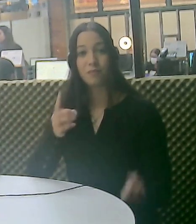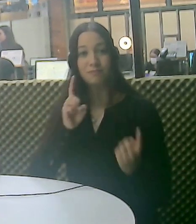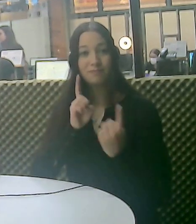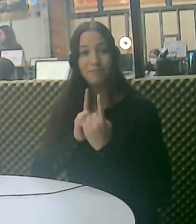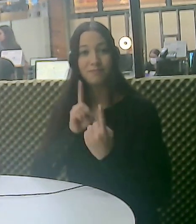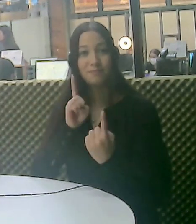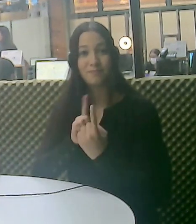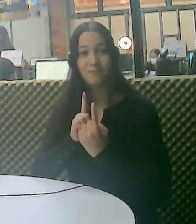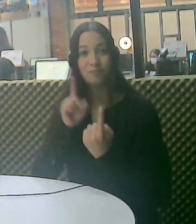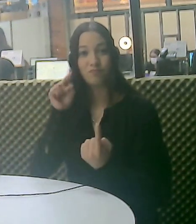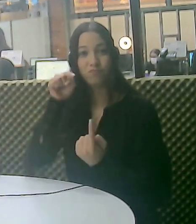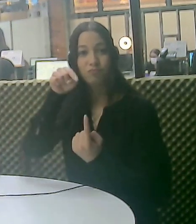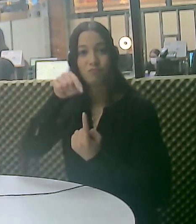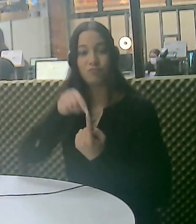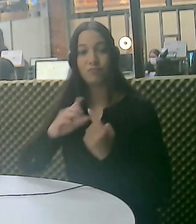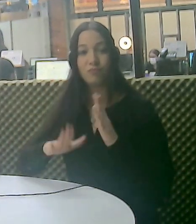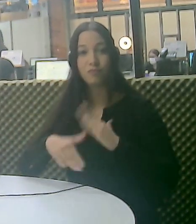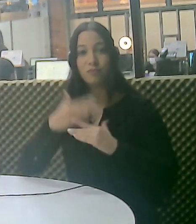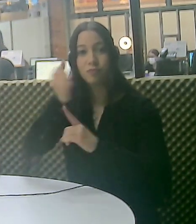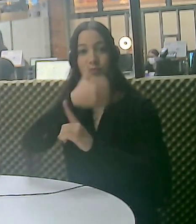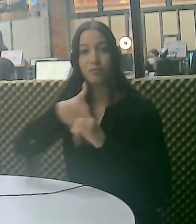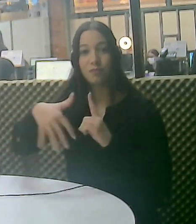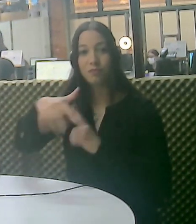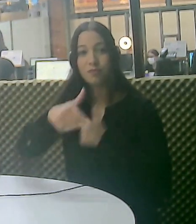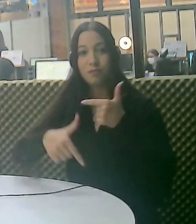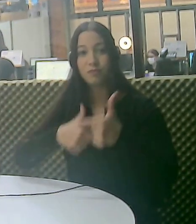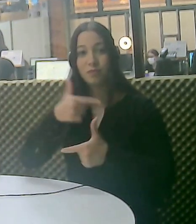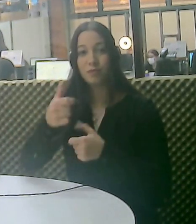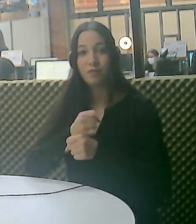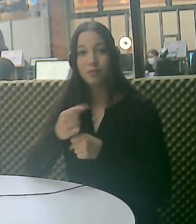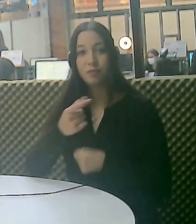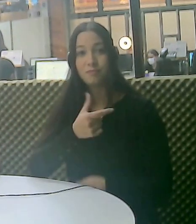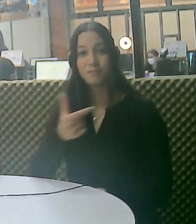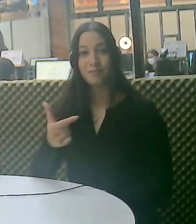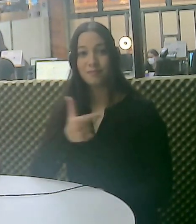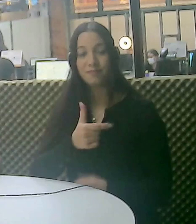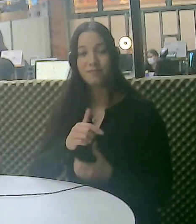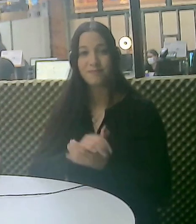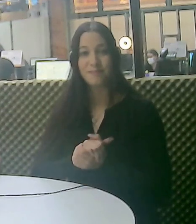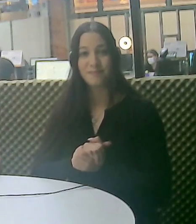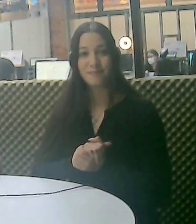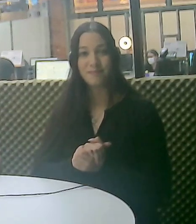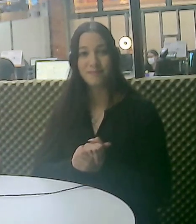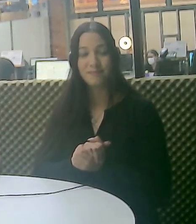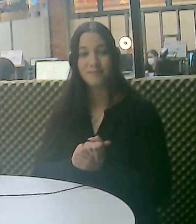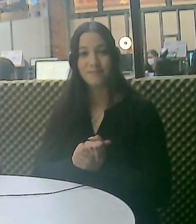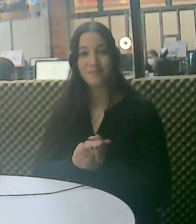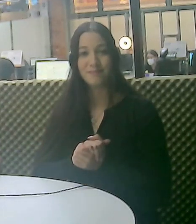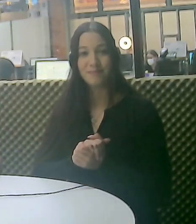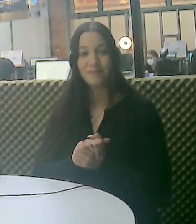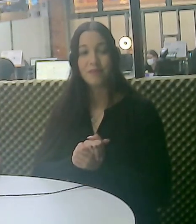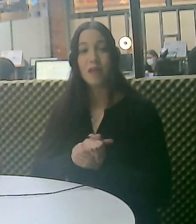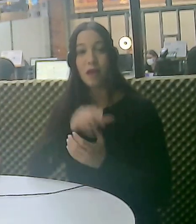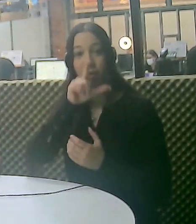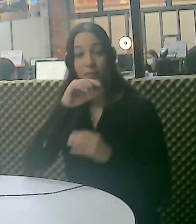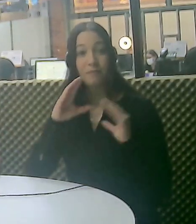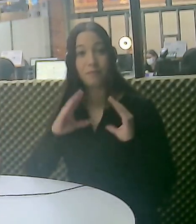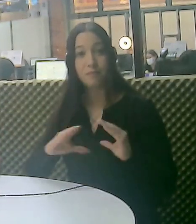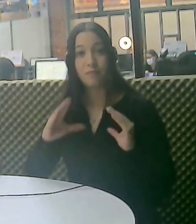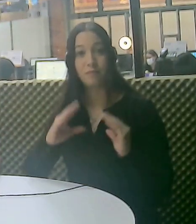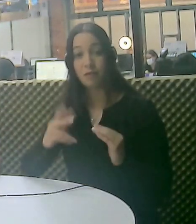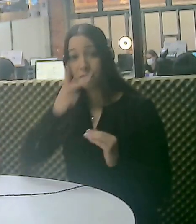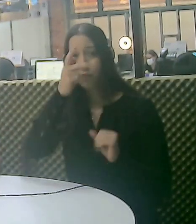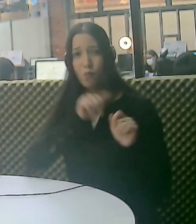atendimentos em prol do desenvolvimento social e trabalho em 2022. E ainda, movimento no Parque do Sabiá